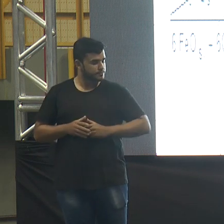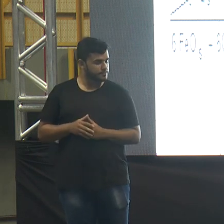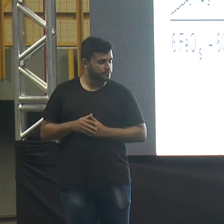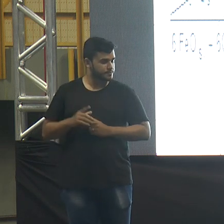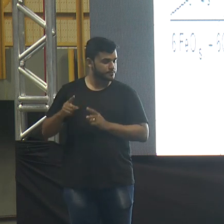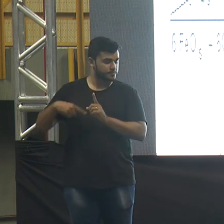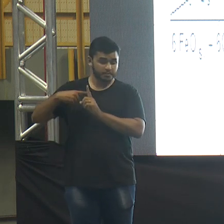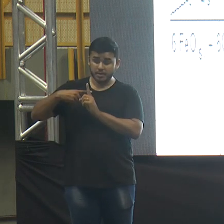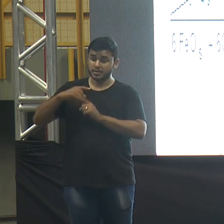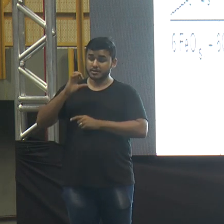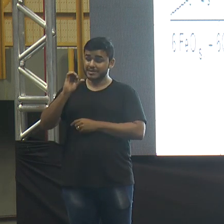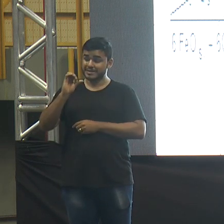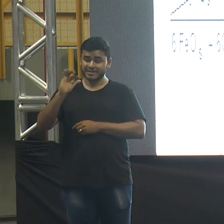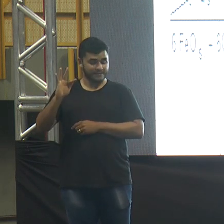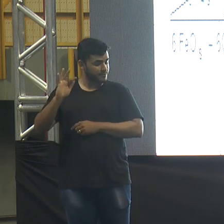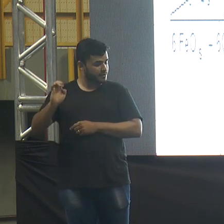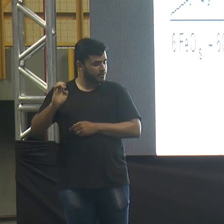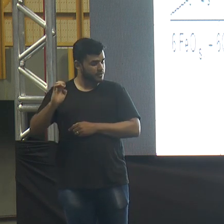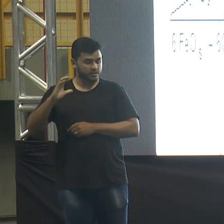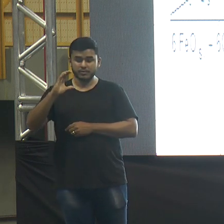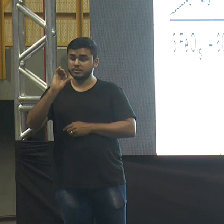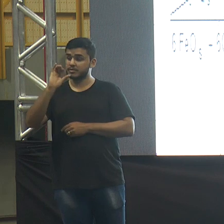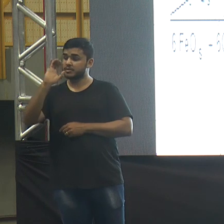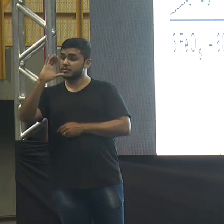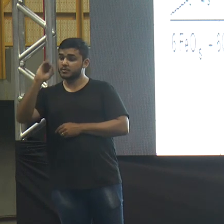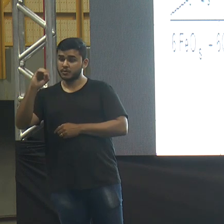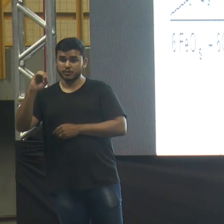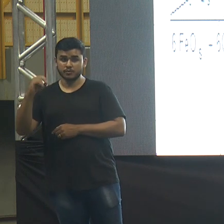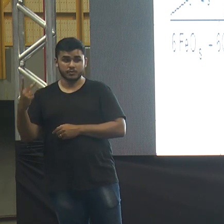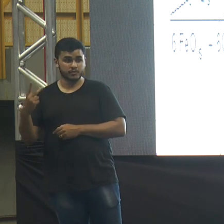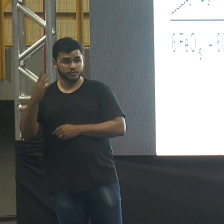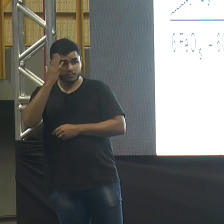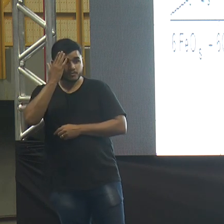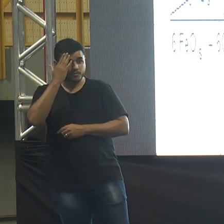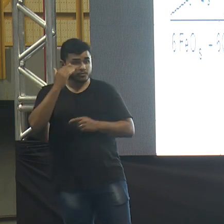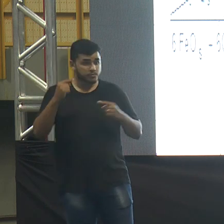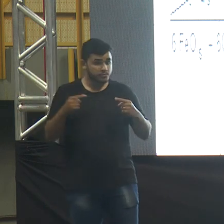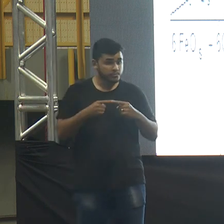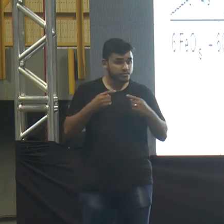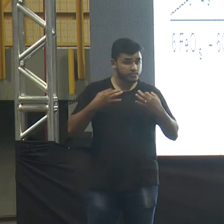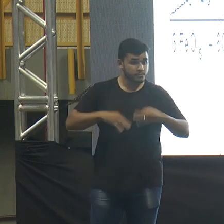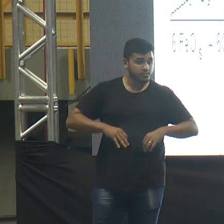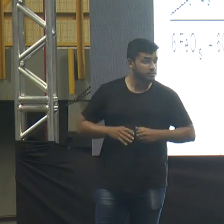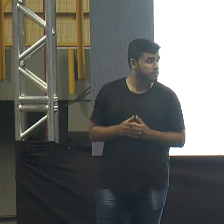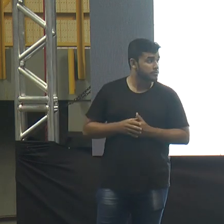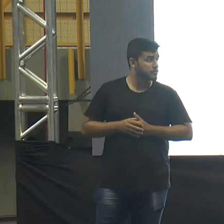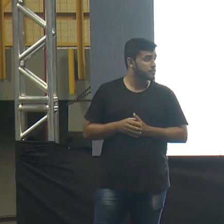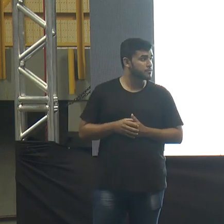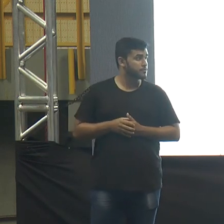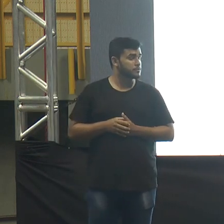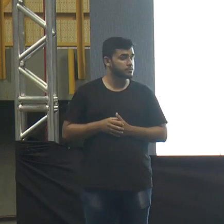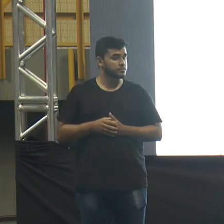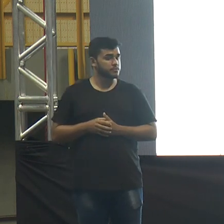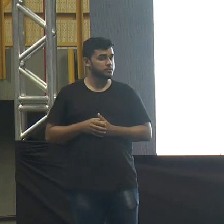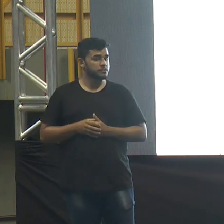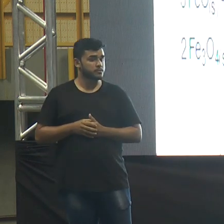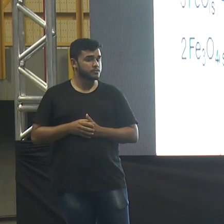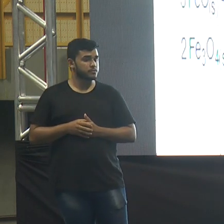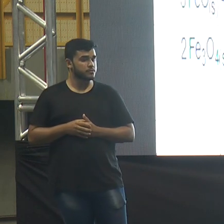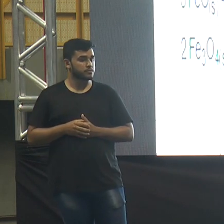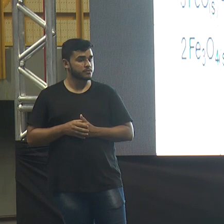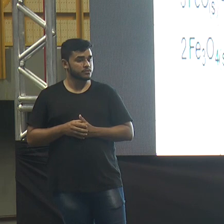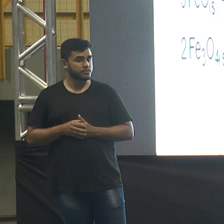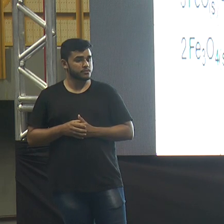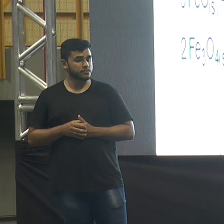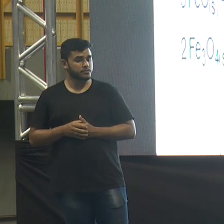Fe mais 6 moléculas de CO2. Me ajuda. Essa é a reação que eu quero? Deixa eu voltar aqui, ó. Essa é a reação